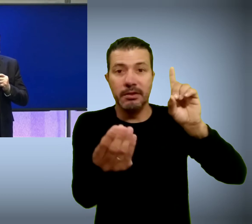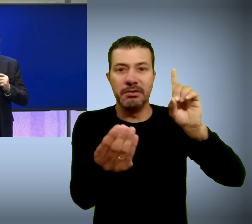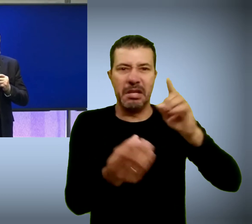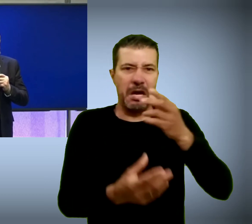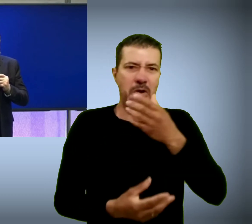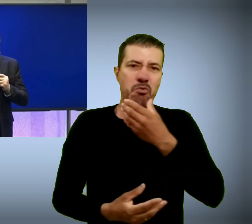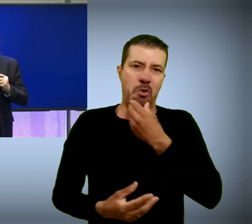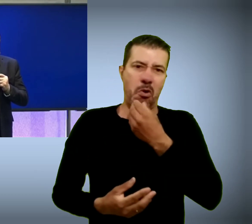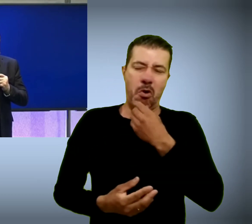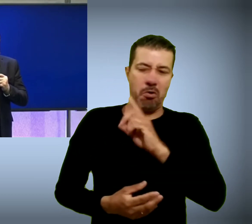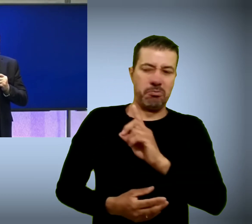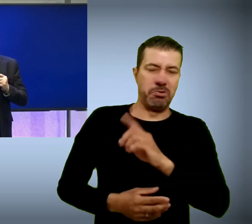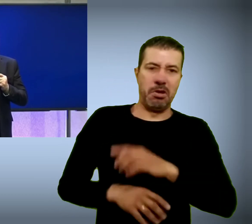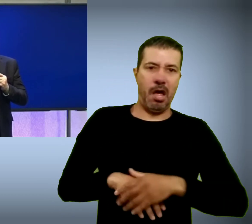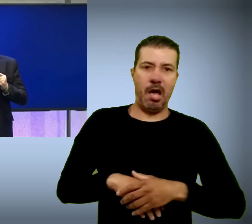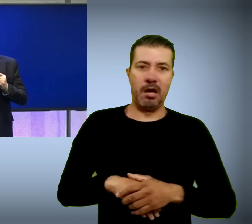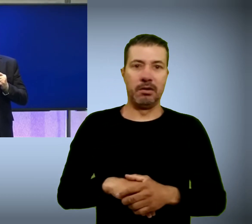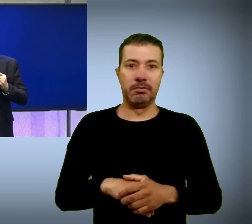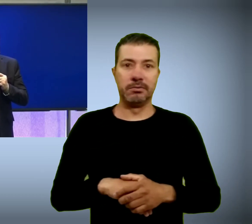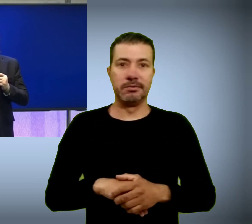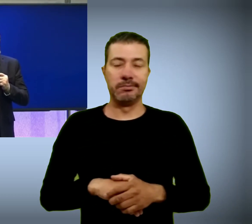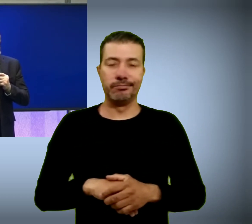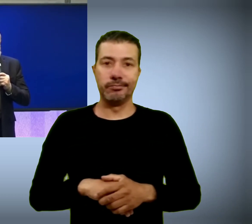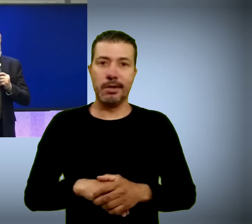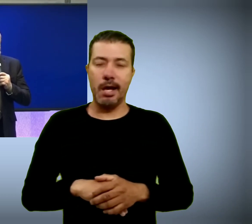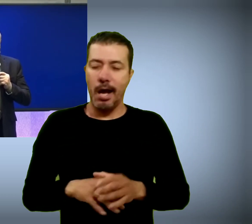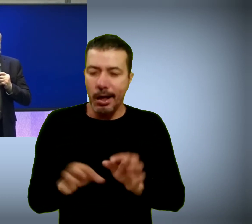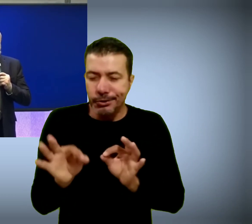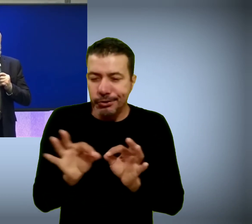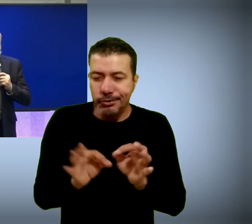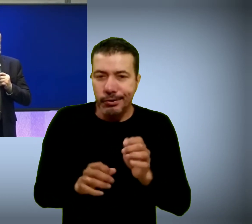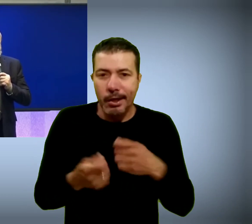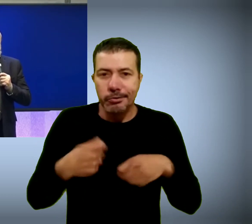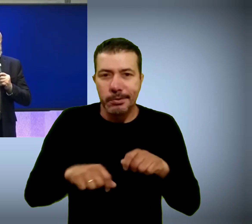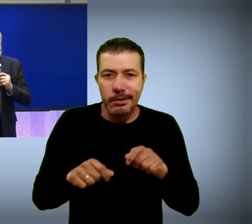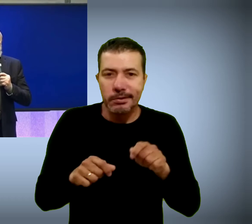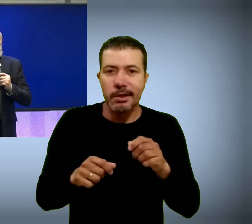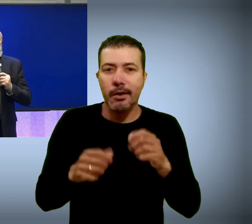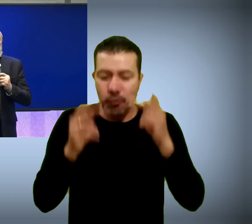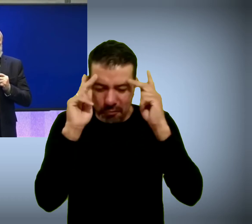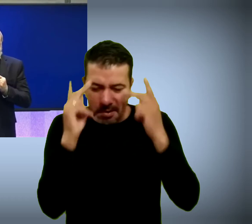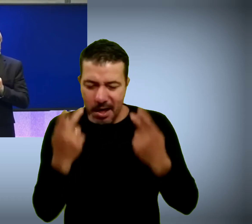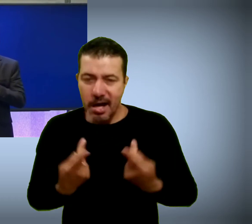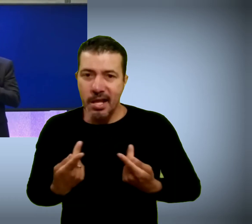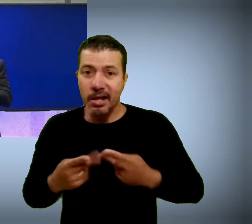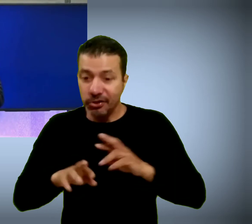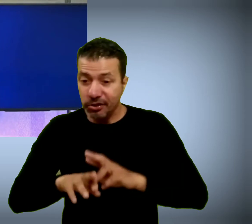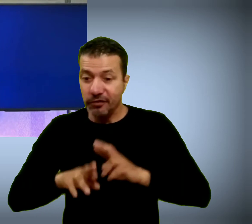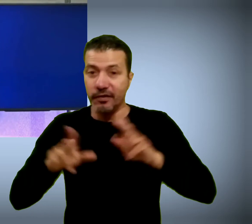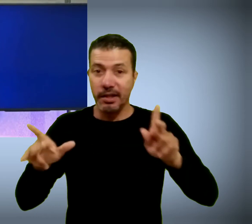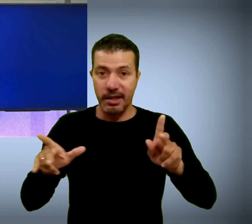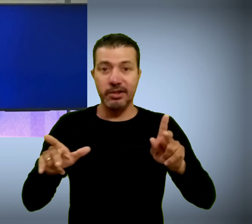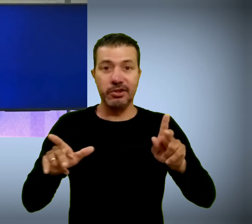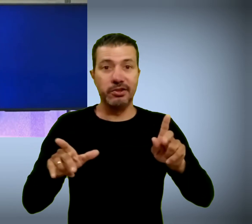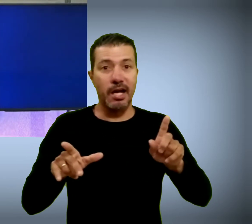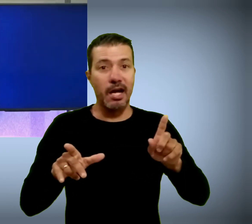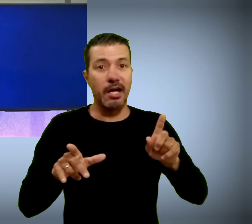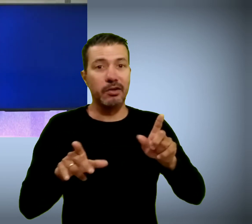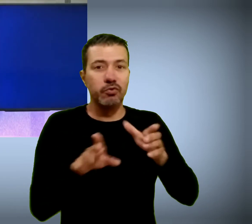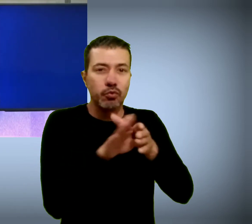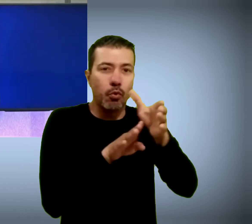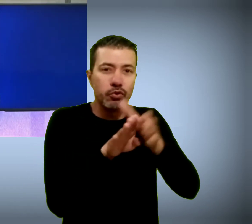que o homem concebeu. Tá? A gestão humana é muito diferente da gestão divina, e nós vamos começar a ver isso aqui